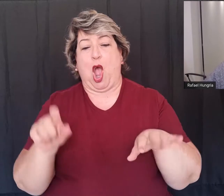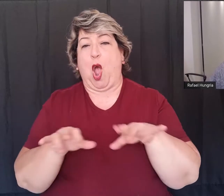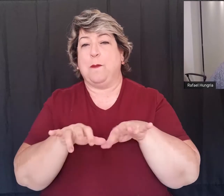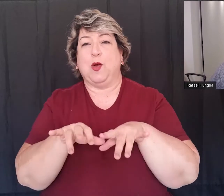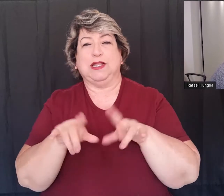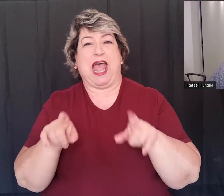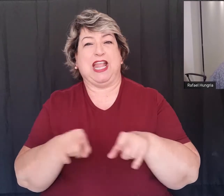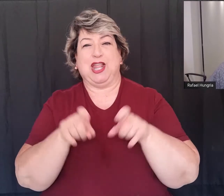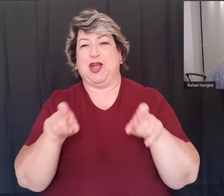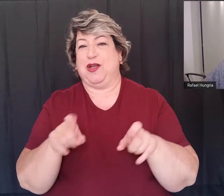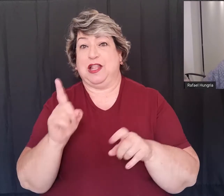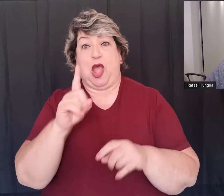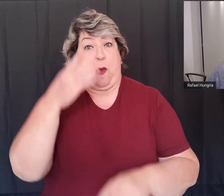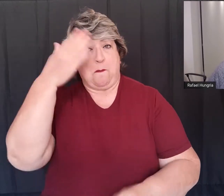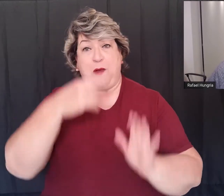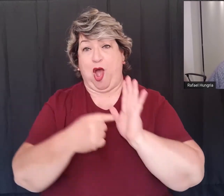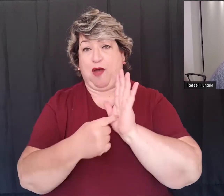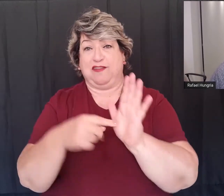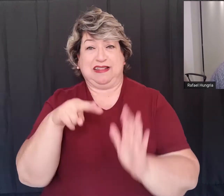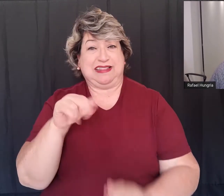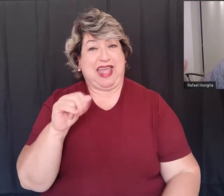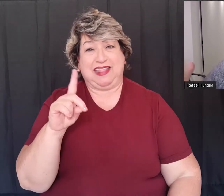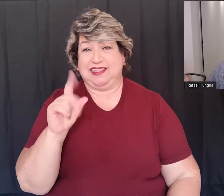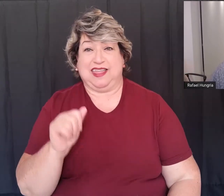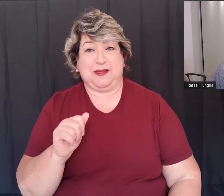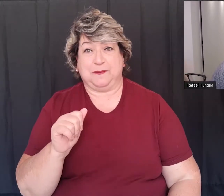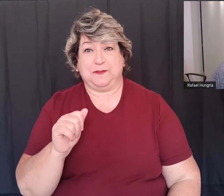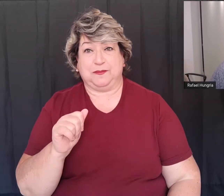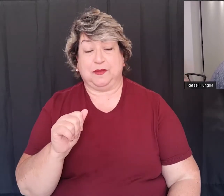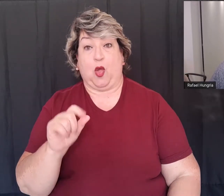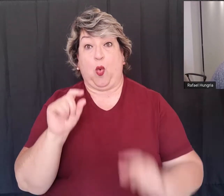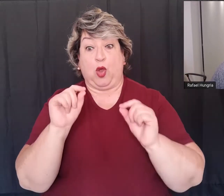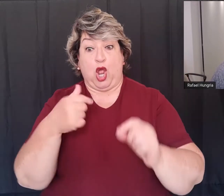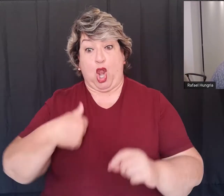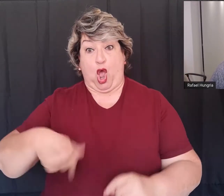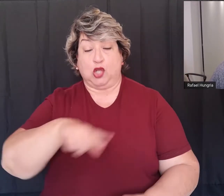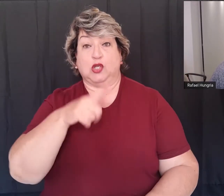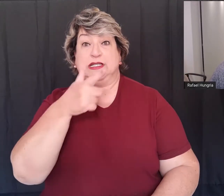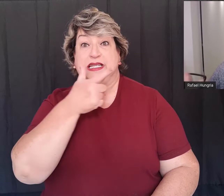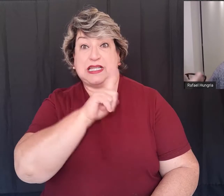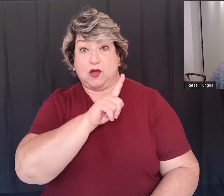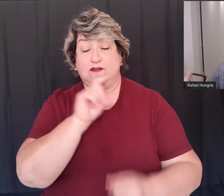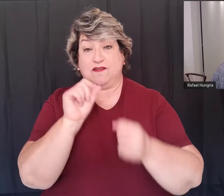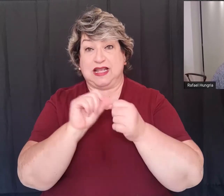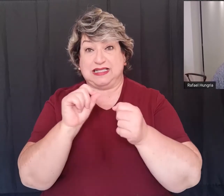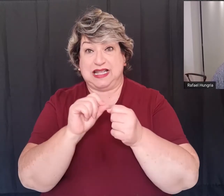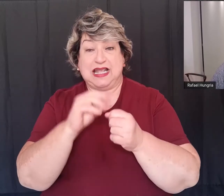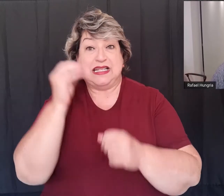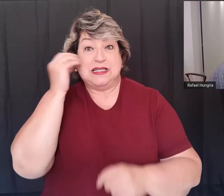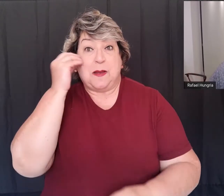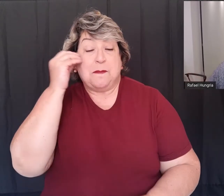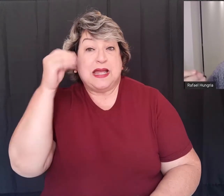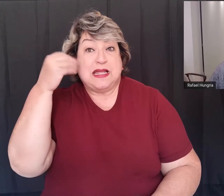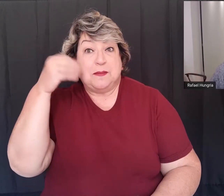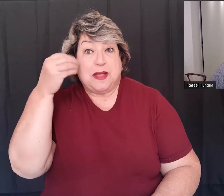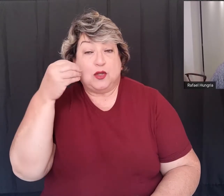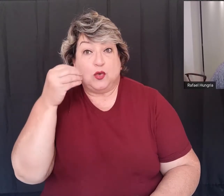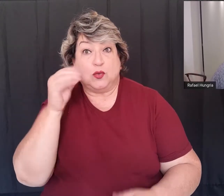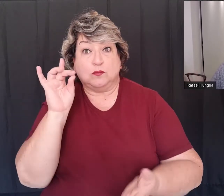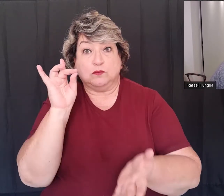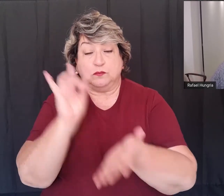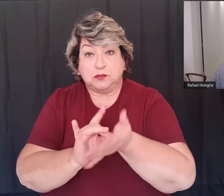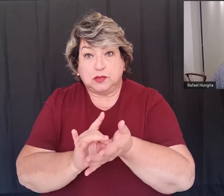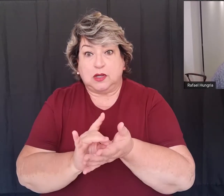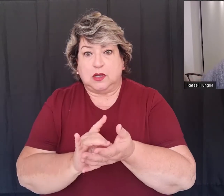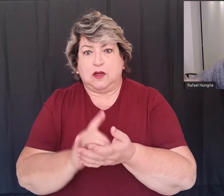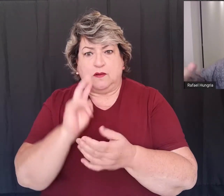imagens de computador não provam absolutamente nada. O que nós conseguimos realizar de experimentos científicos para provar se a